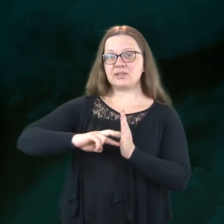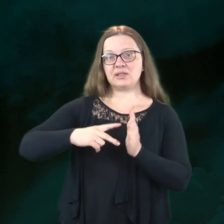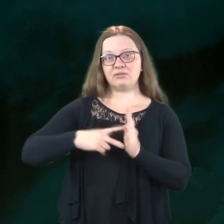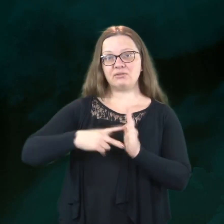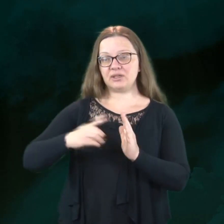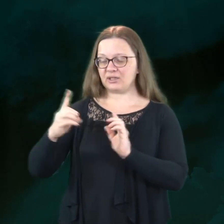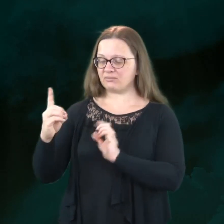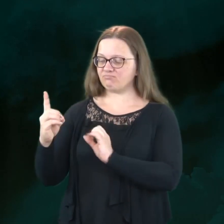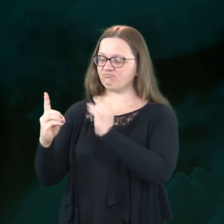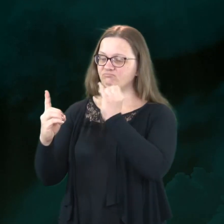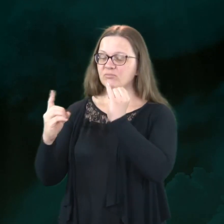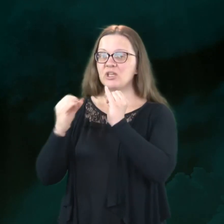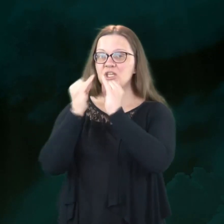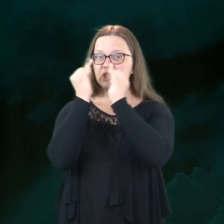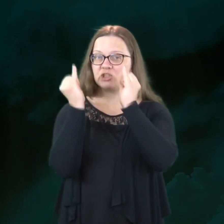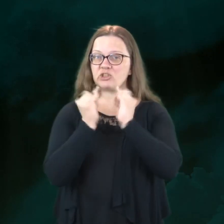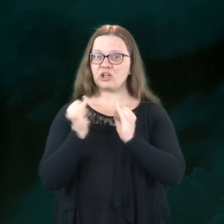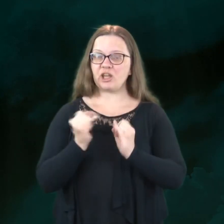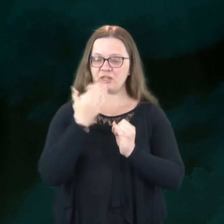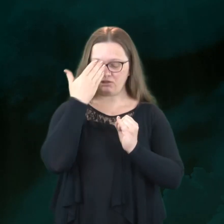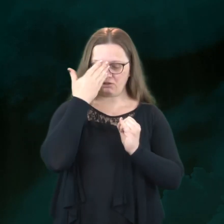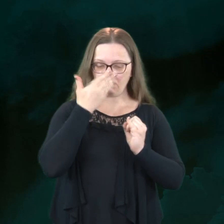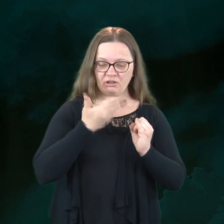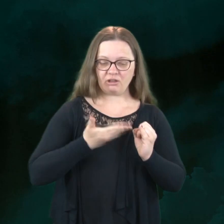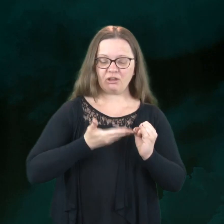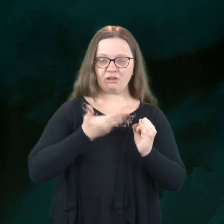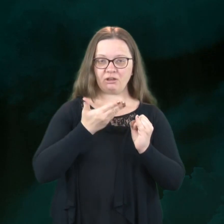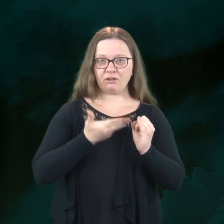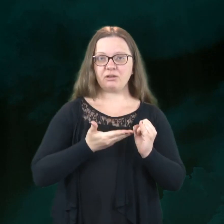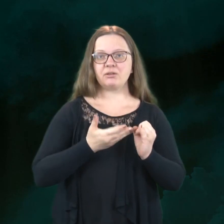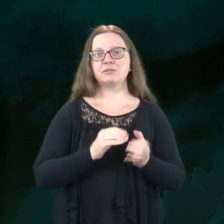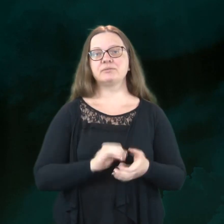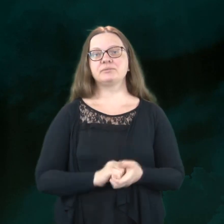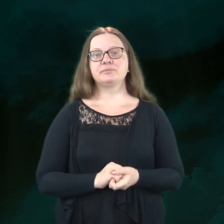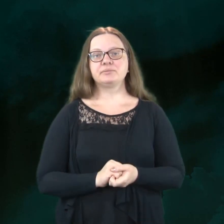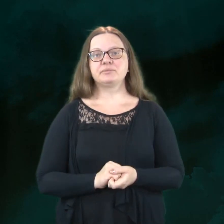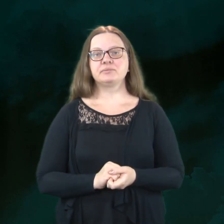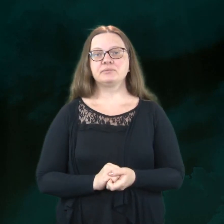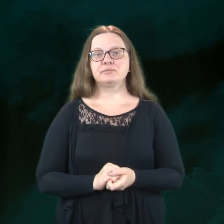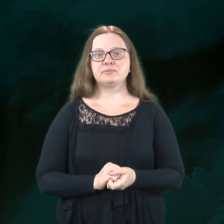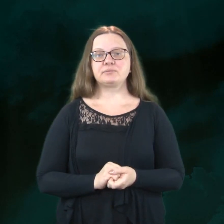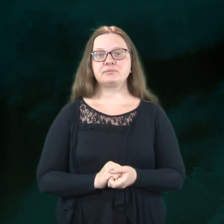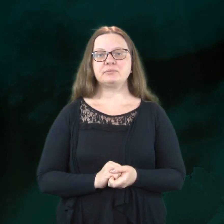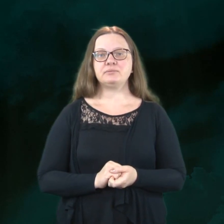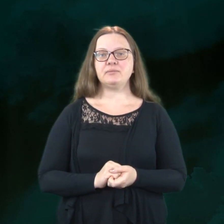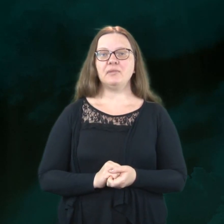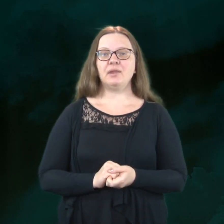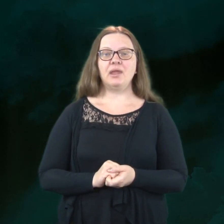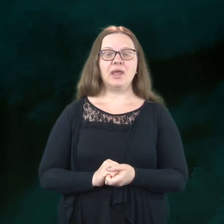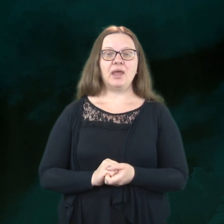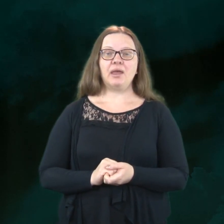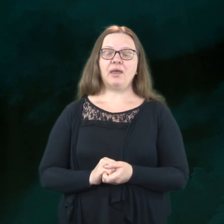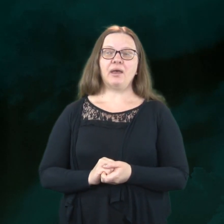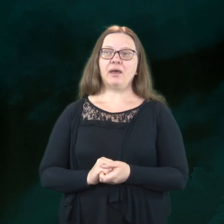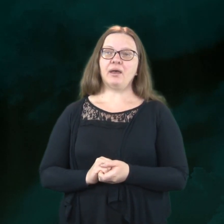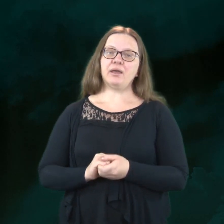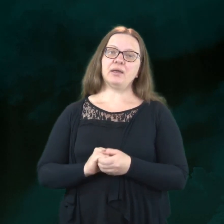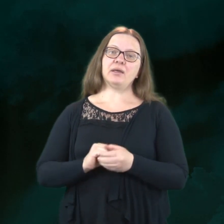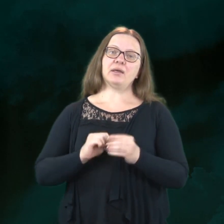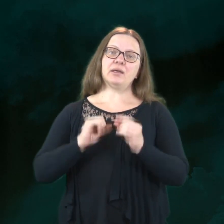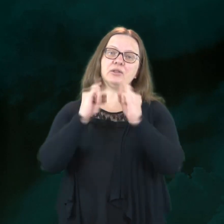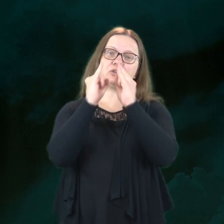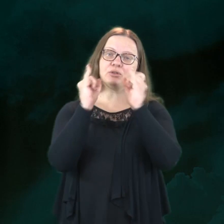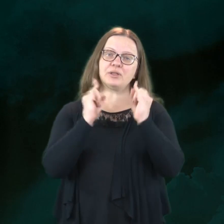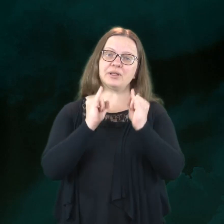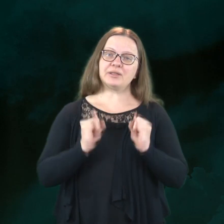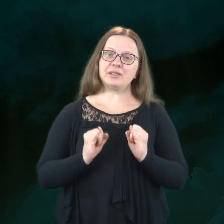queridos irmãos, a idolatria era para favorecer o homem, como é que